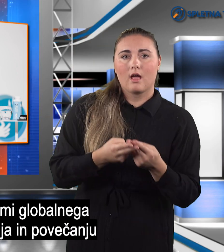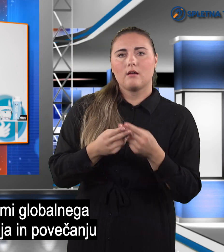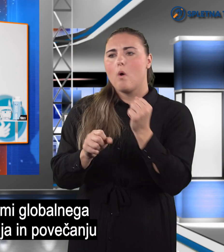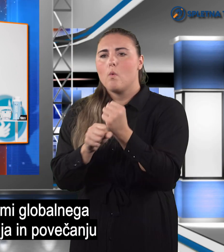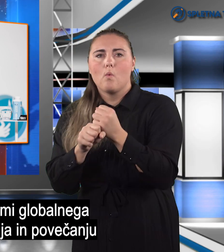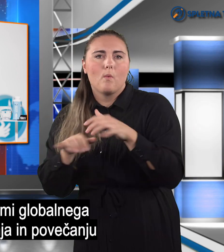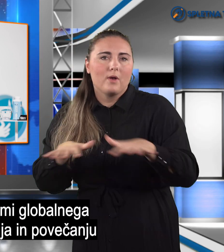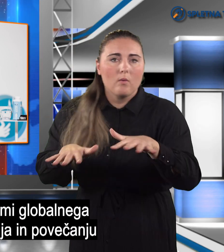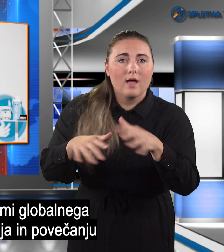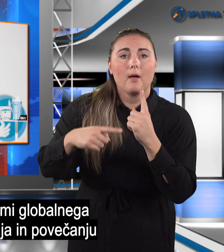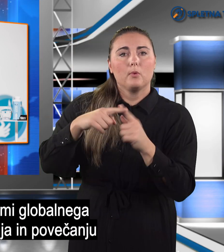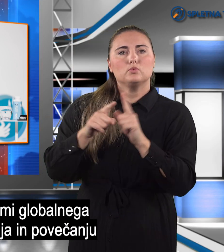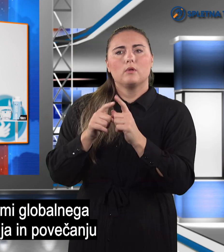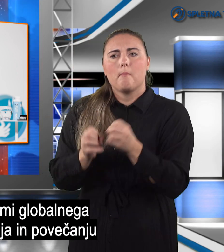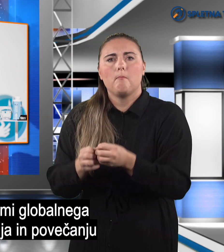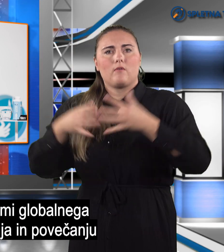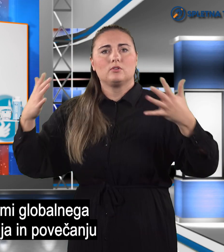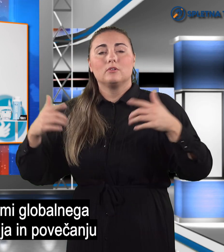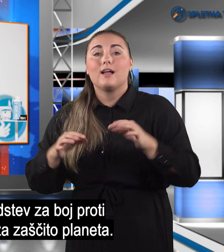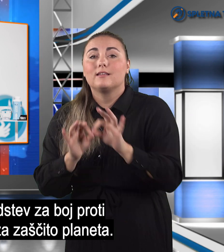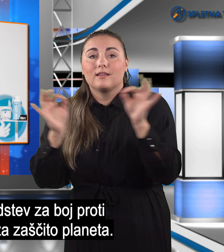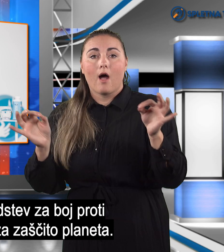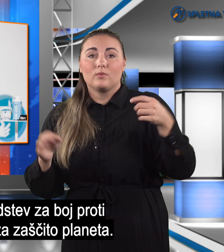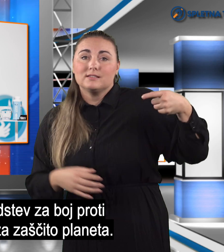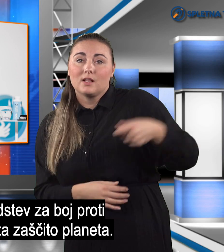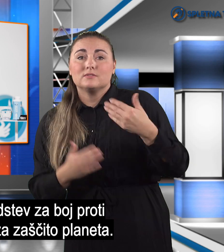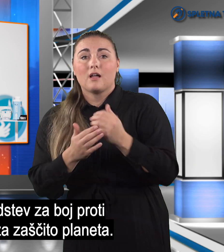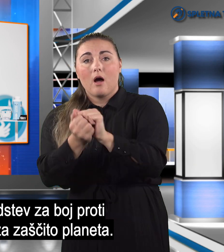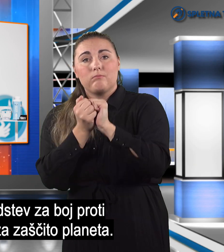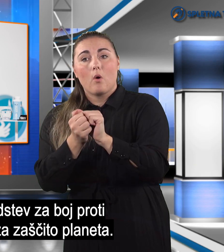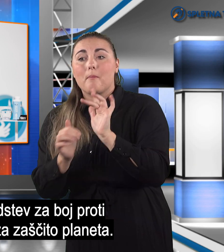javnih sredstev za boj proti revščini in za zaščito planeta.